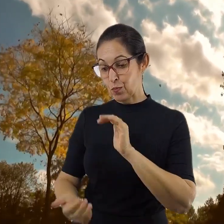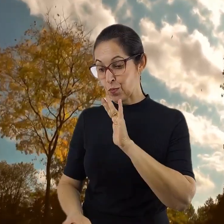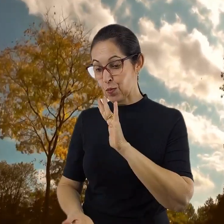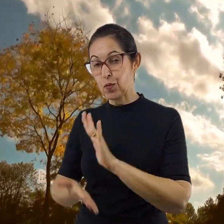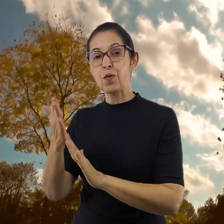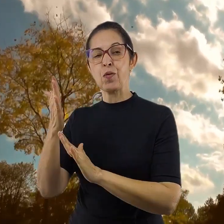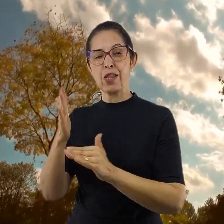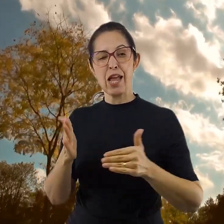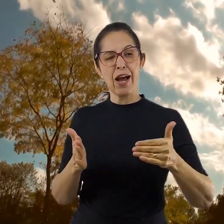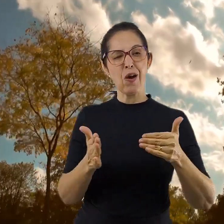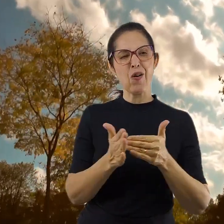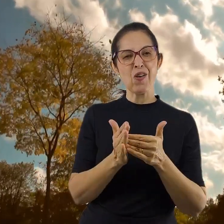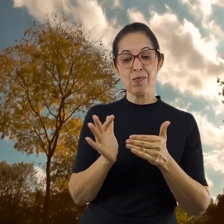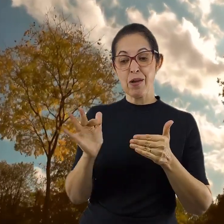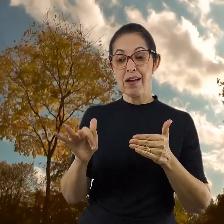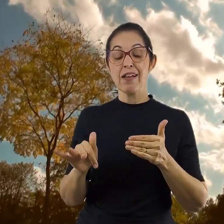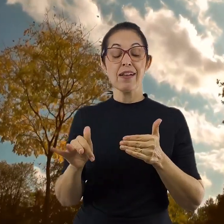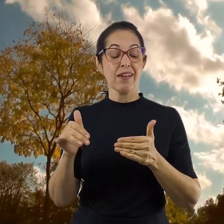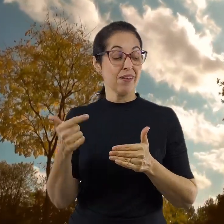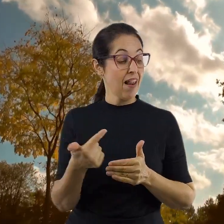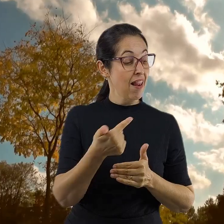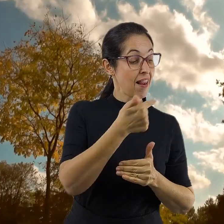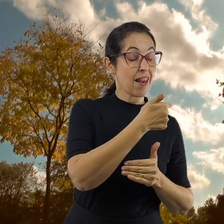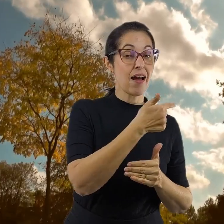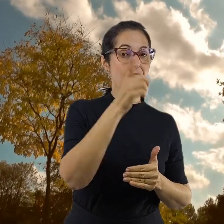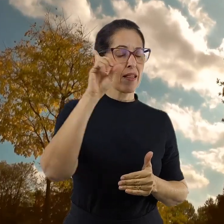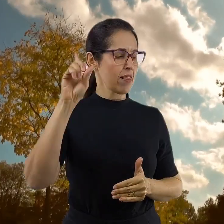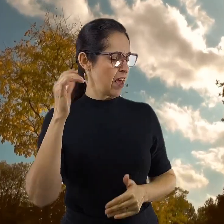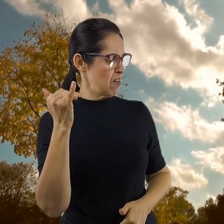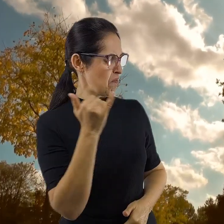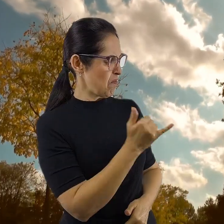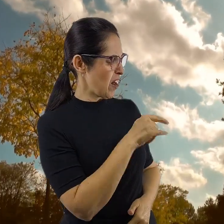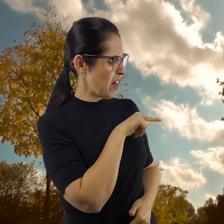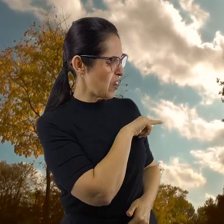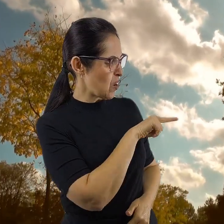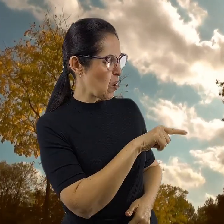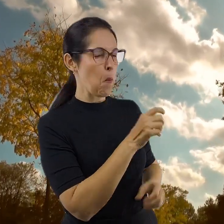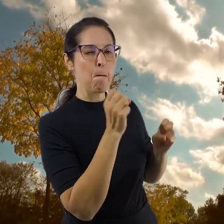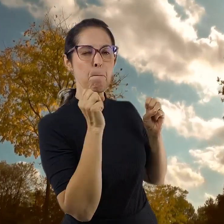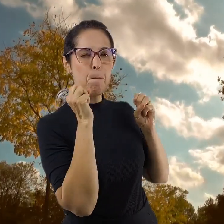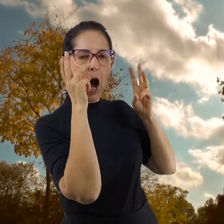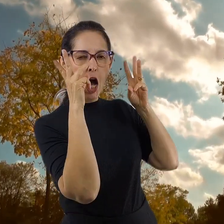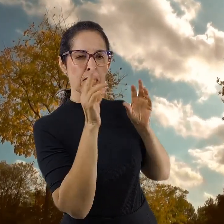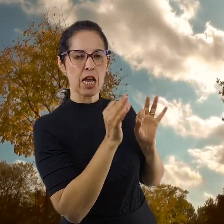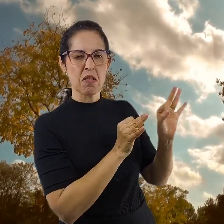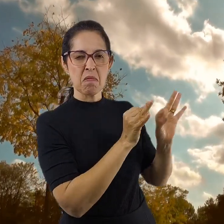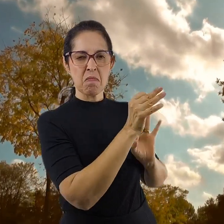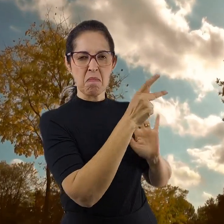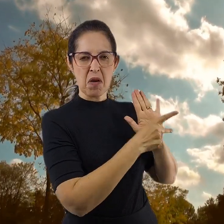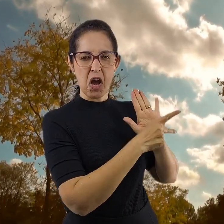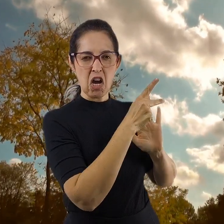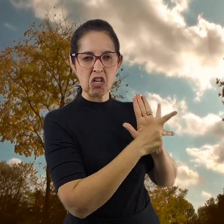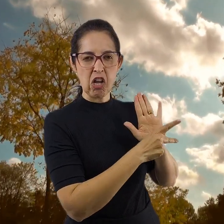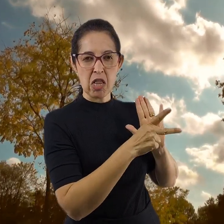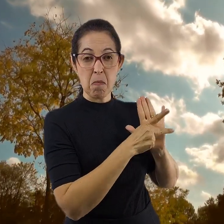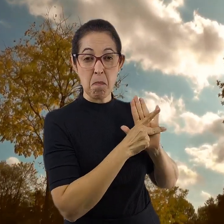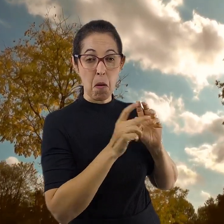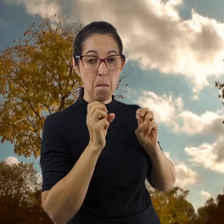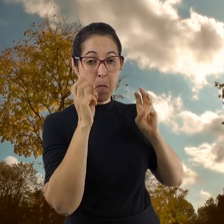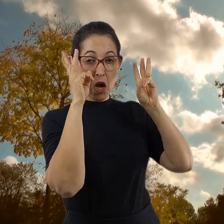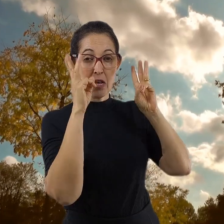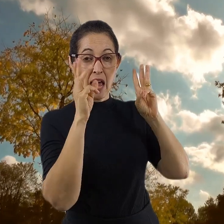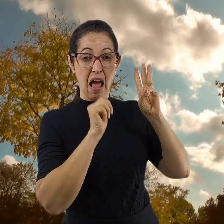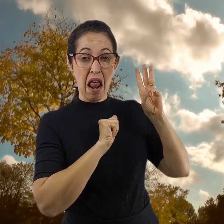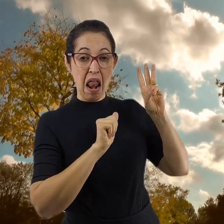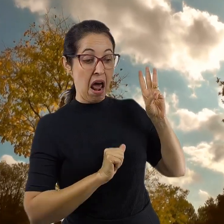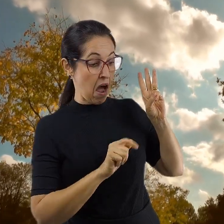antes da saída, Deus falou. Não foi projeto de Moisés, não foi projeto de Arão,